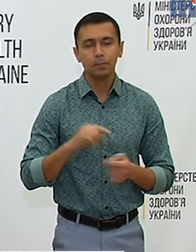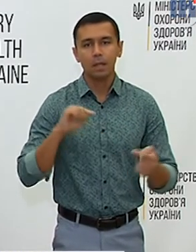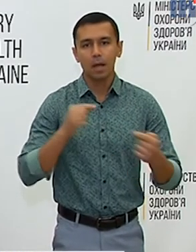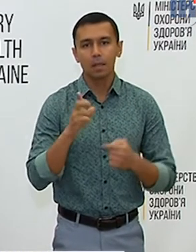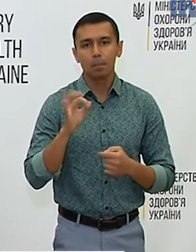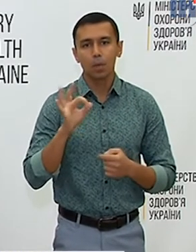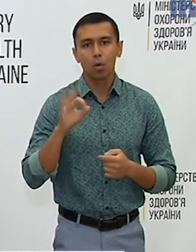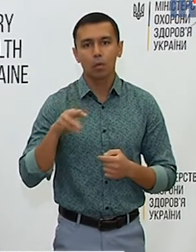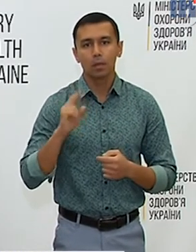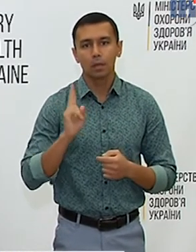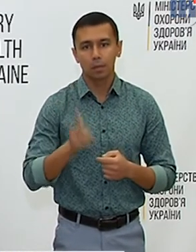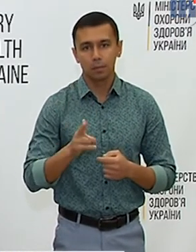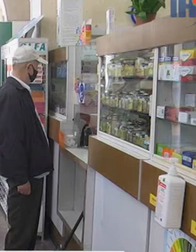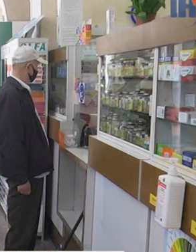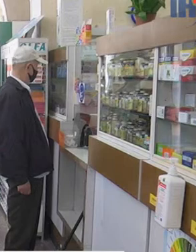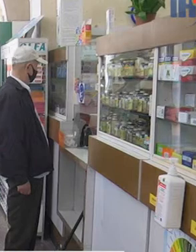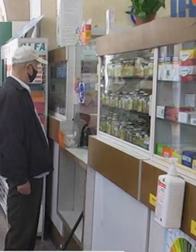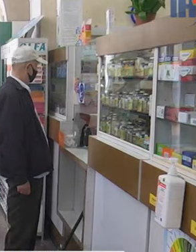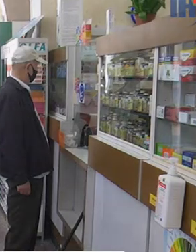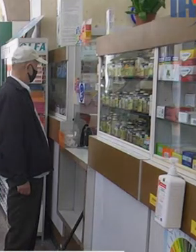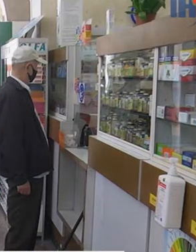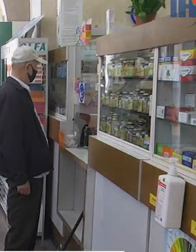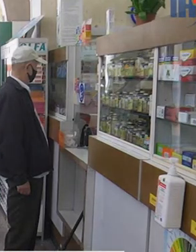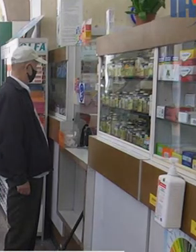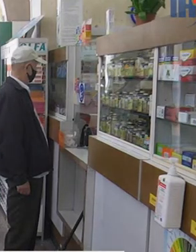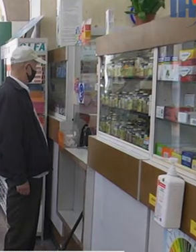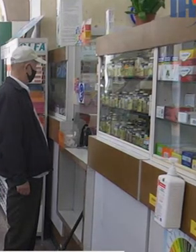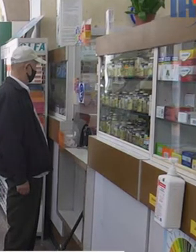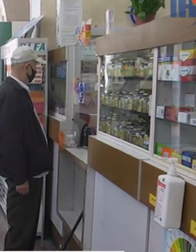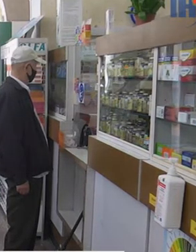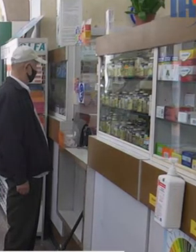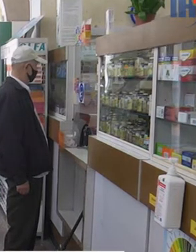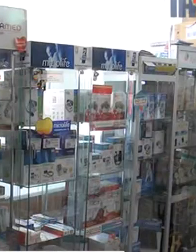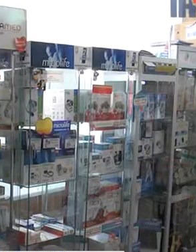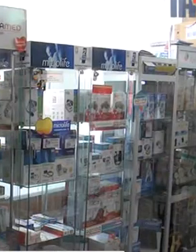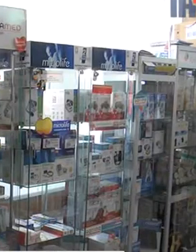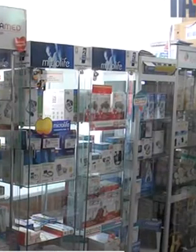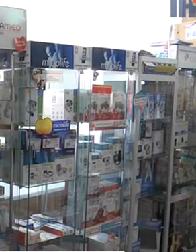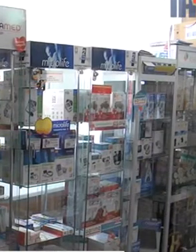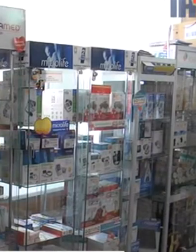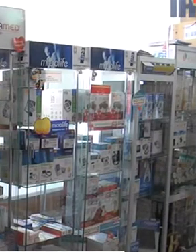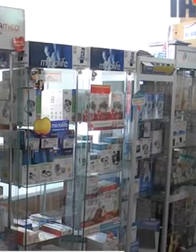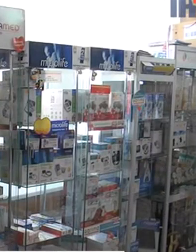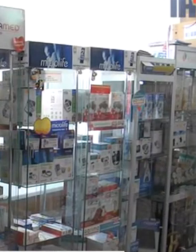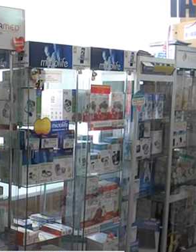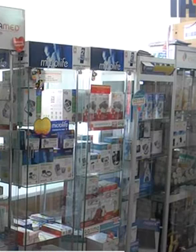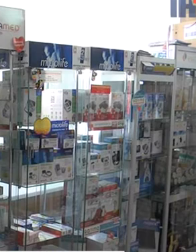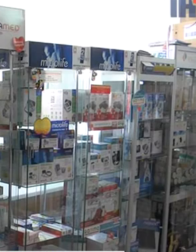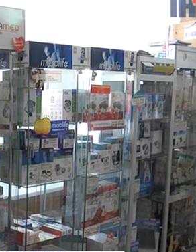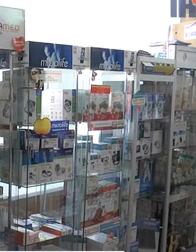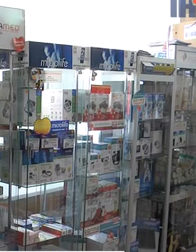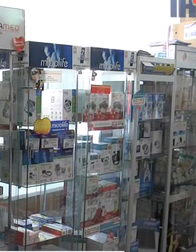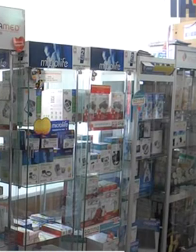антибіотики, тобто антибактеріальну терапію. За його словами, така ініціатива була запроваджена міністерством через неконтрольований відпуск в